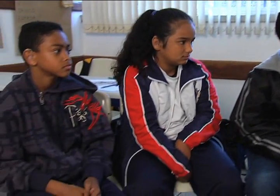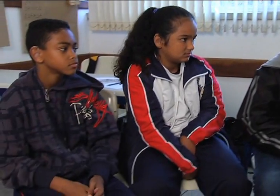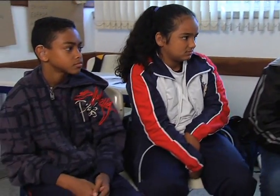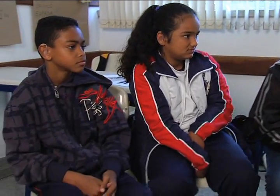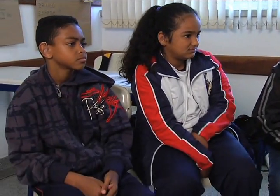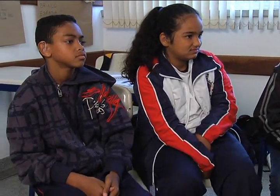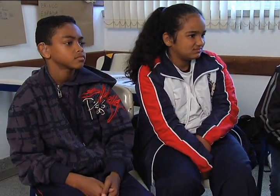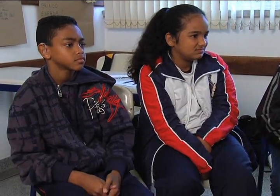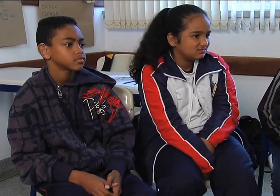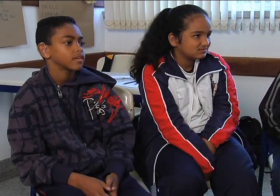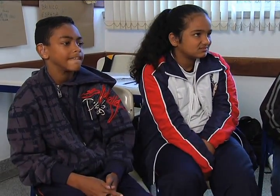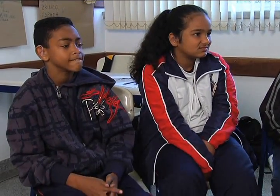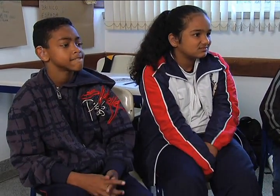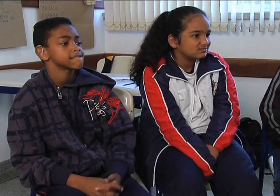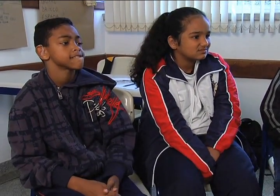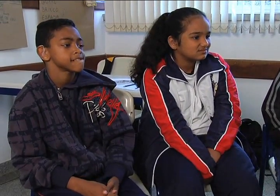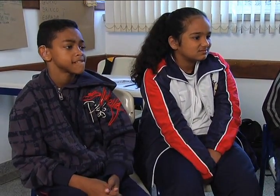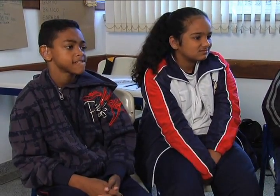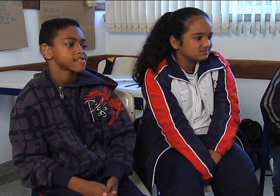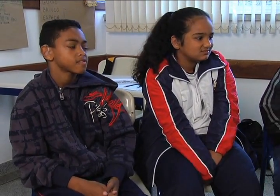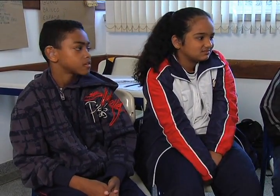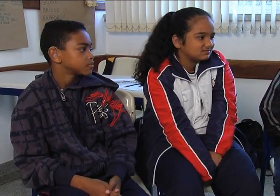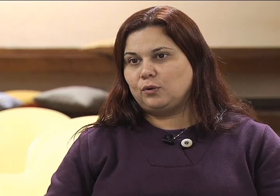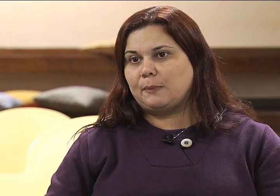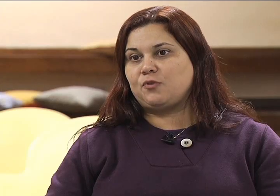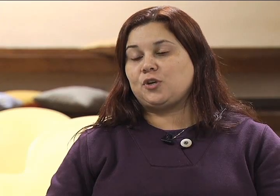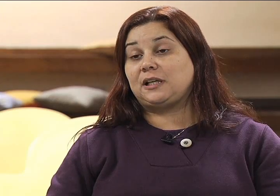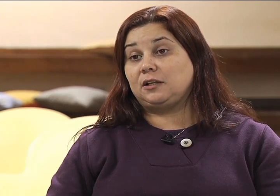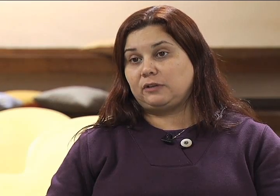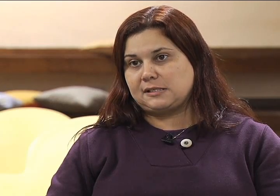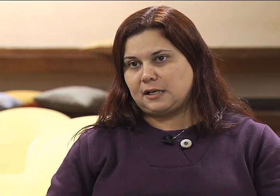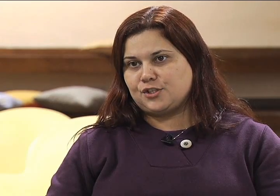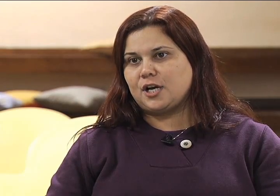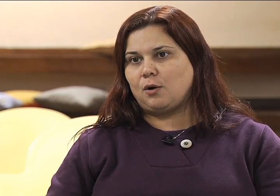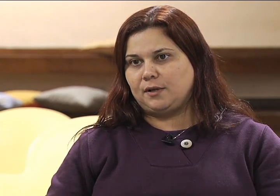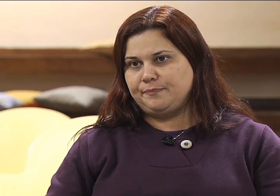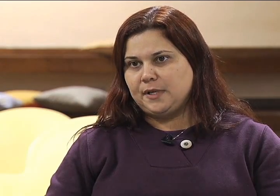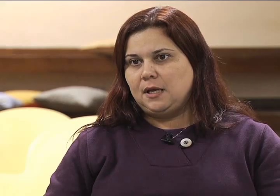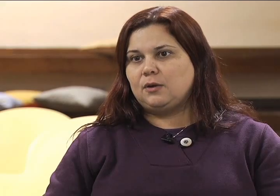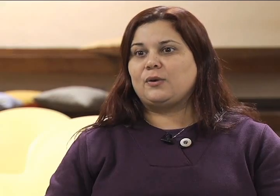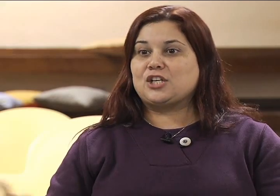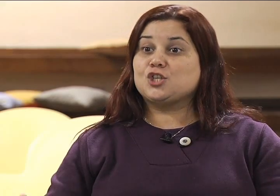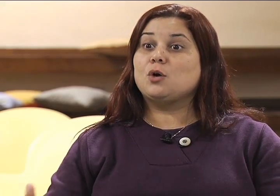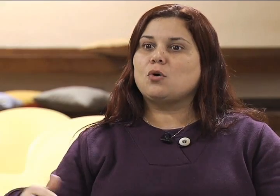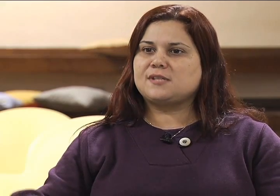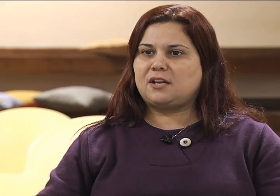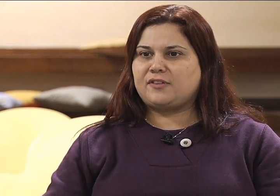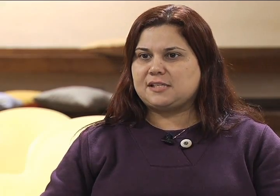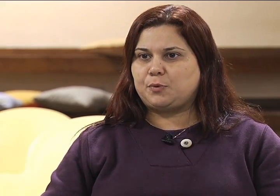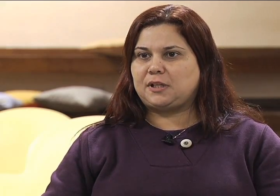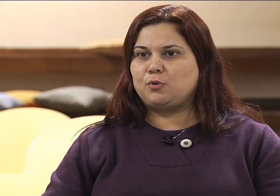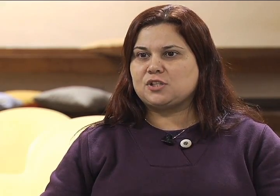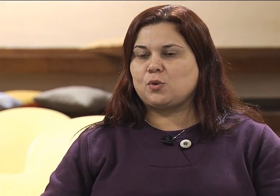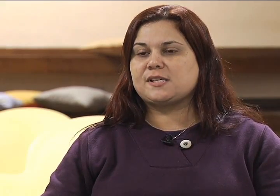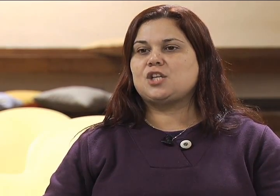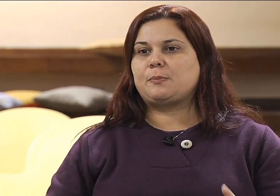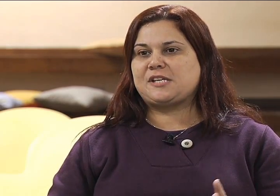contraturno ele é muito importante porque ele dá um respaldo no que a professora está dando na sala de aula, que o que a gente não consegue fazer, porque tem muitas coisas que a gente, apesar de